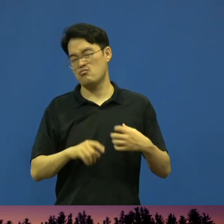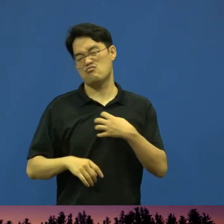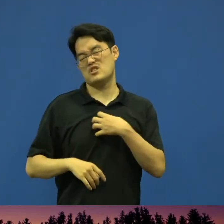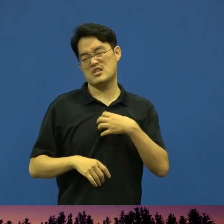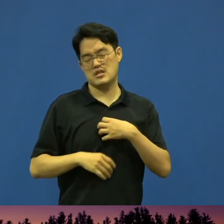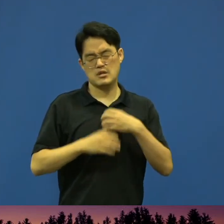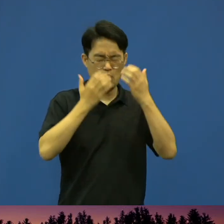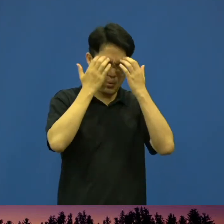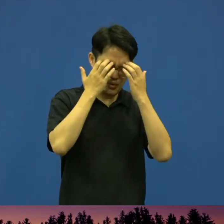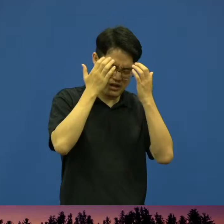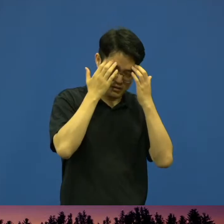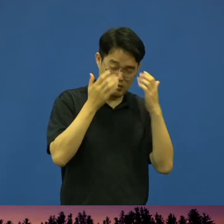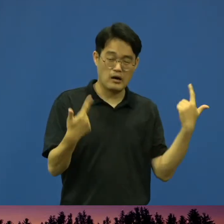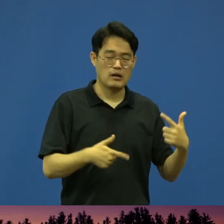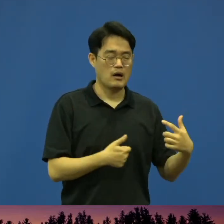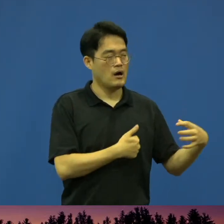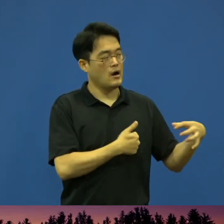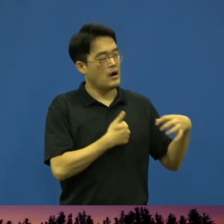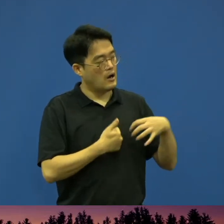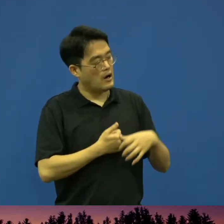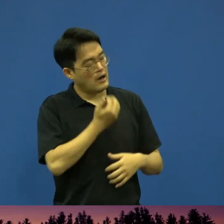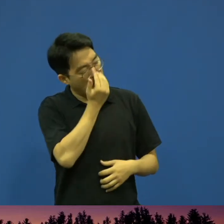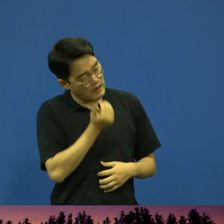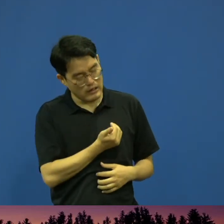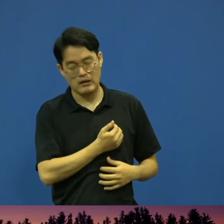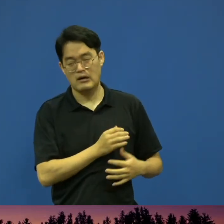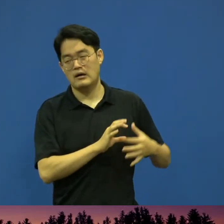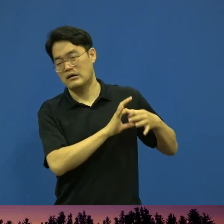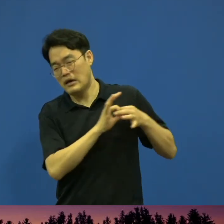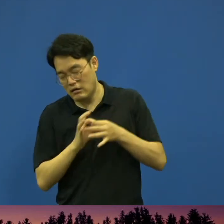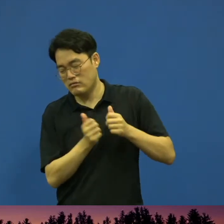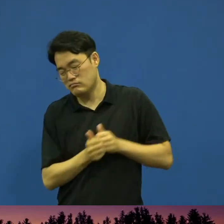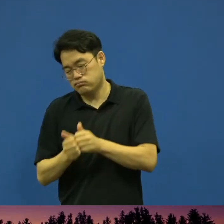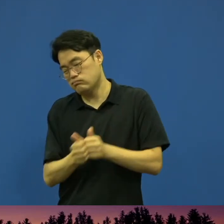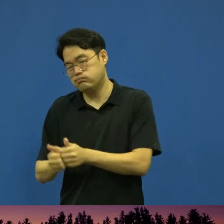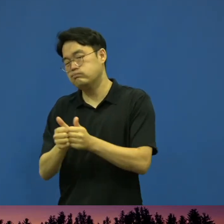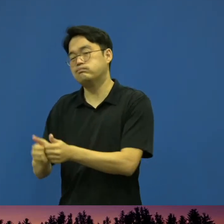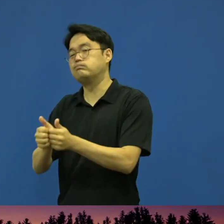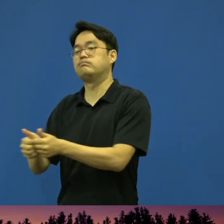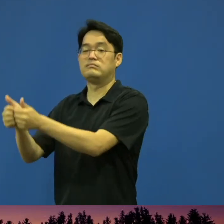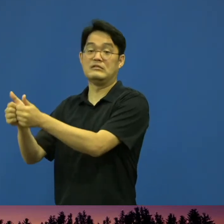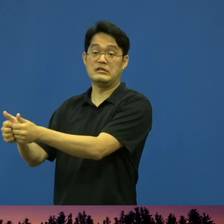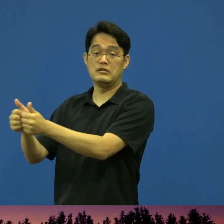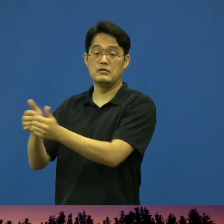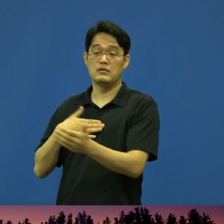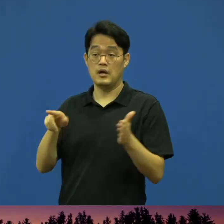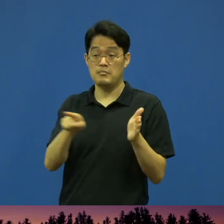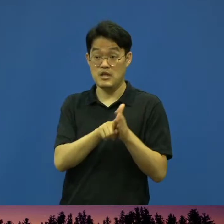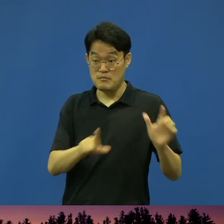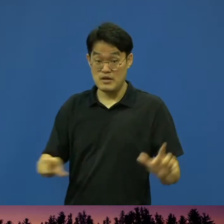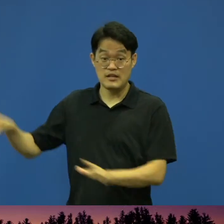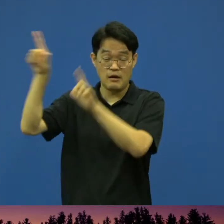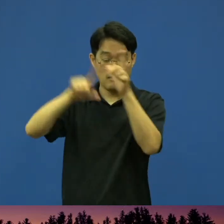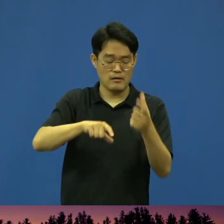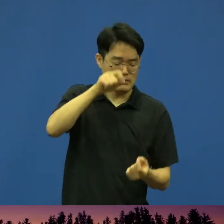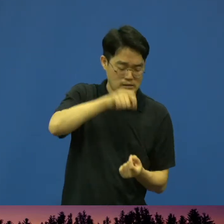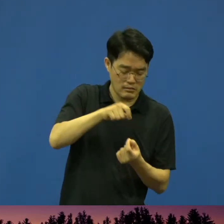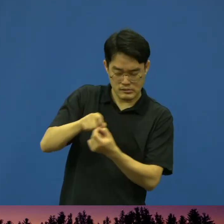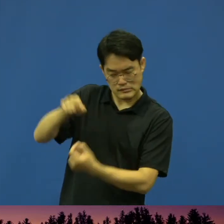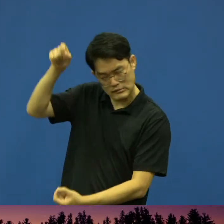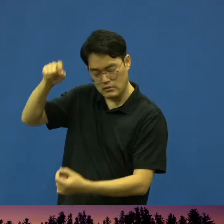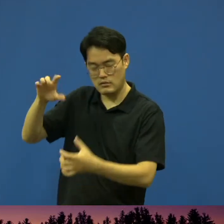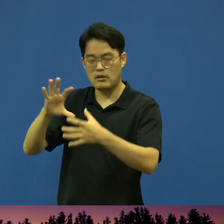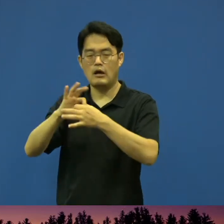고난이요 위기입니다. 믿음 생활을 시작해도, 내가 믿음 생활의 기간이 몇 년이 되어도 우리를 끊임없이 따라다니는